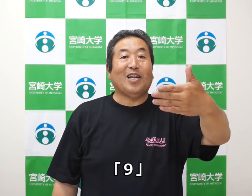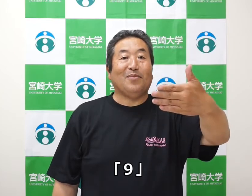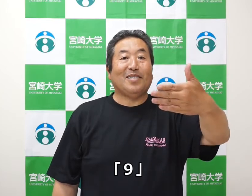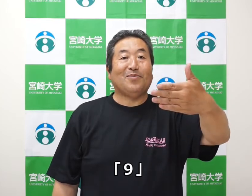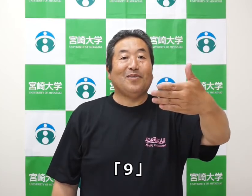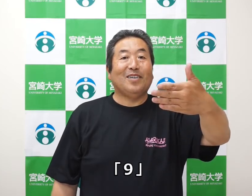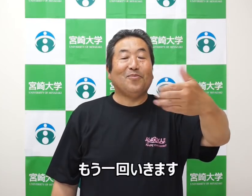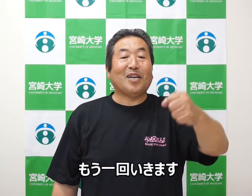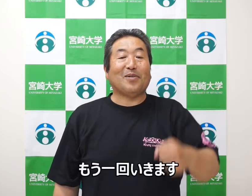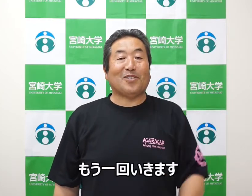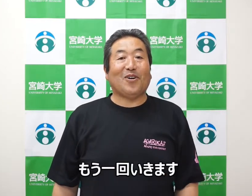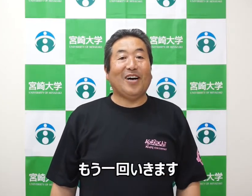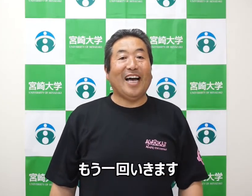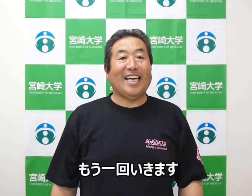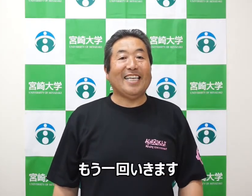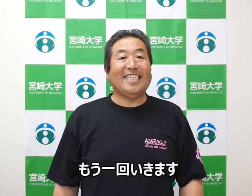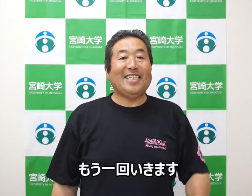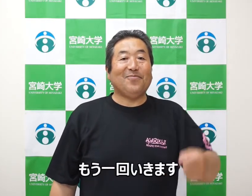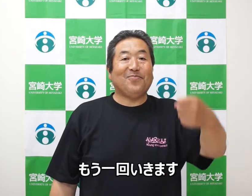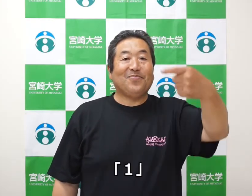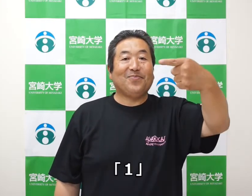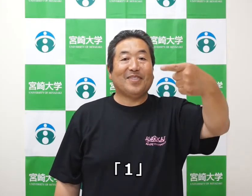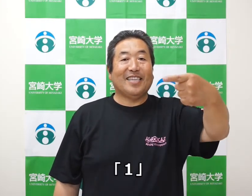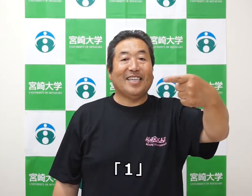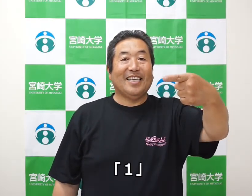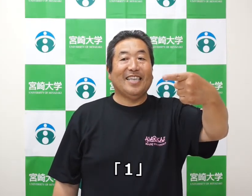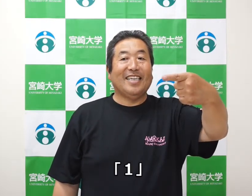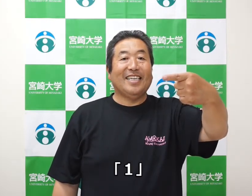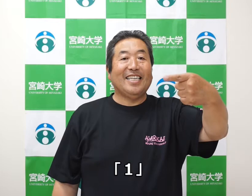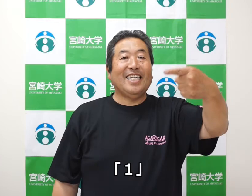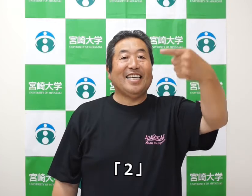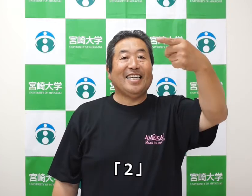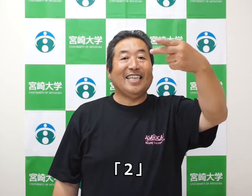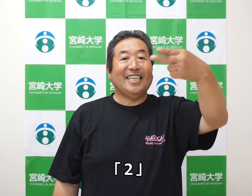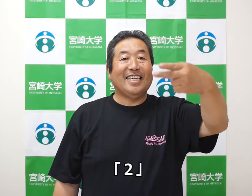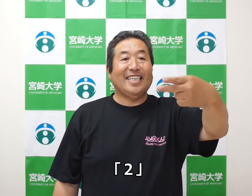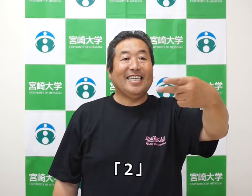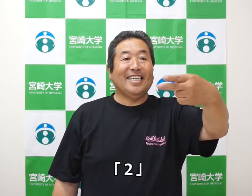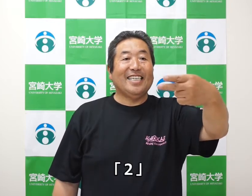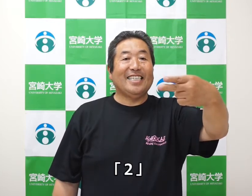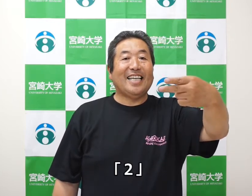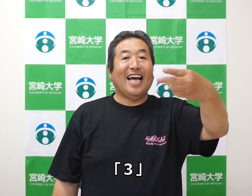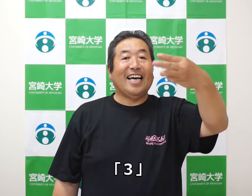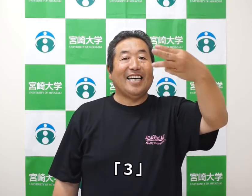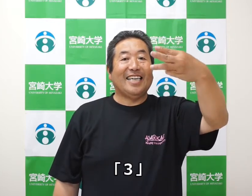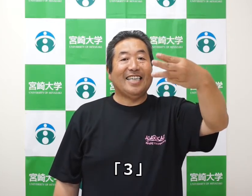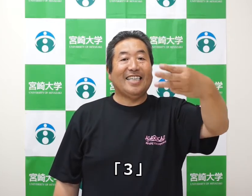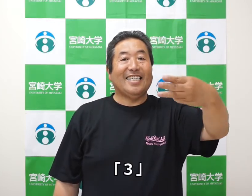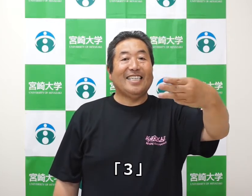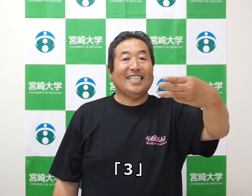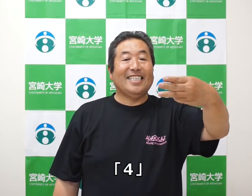ります。もう一回いきますよ。はい、1、2、3、